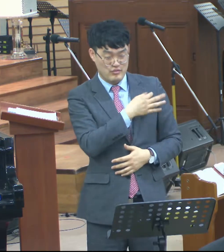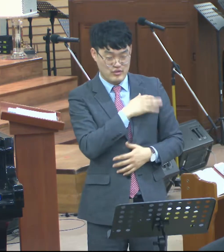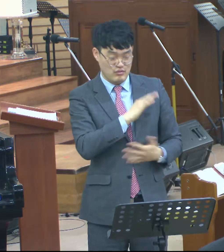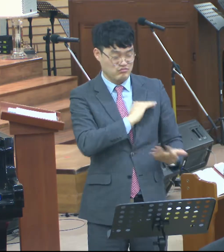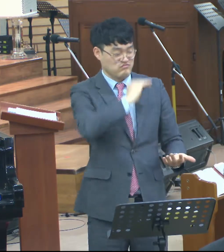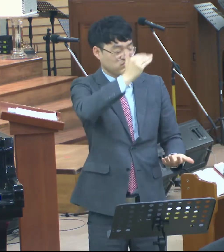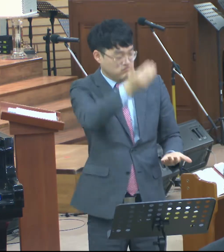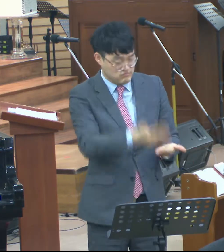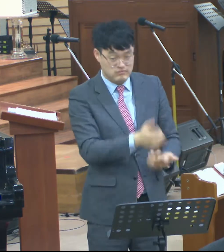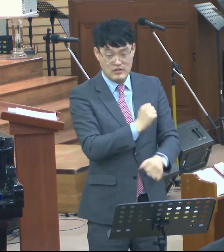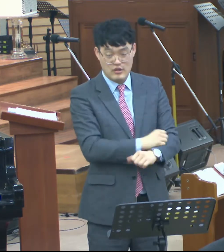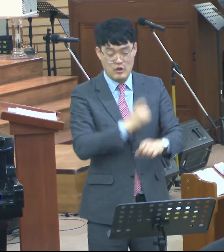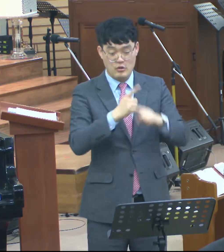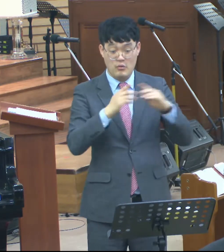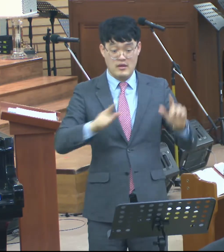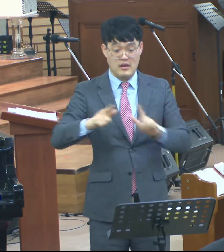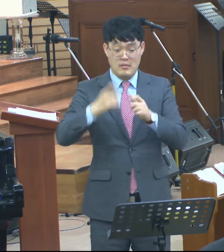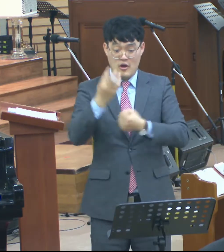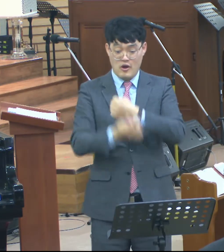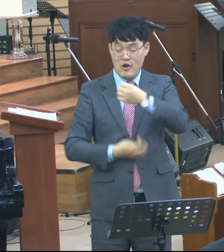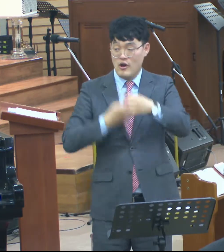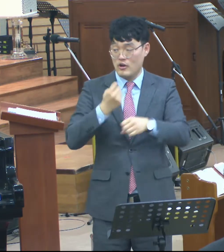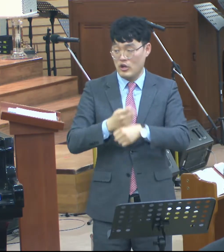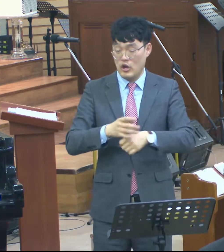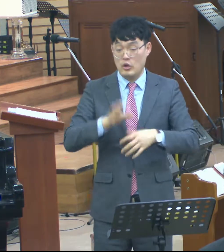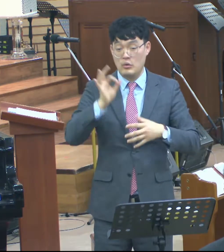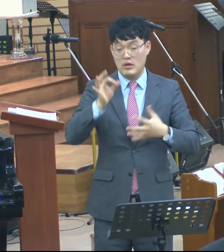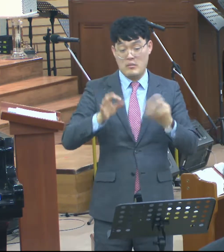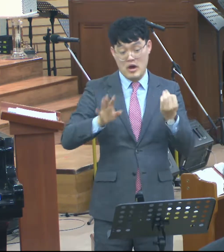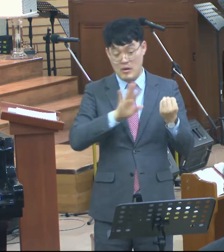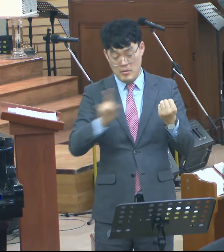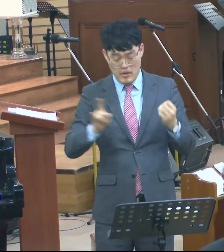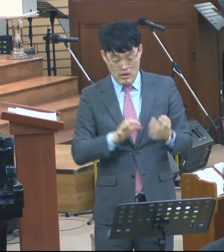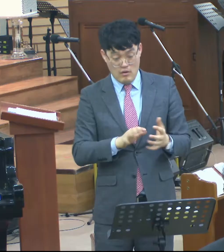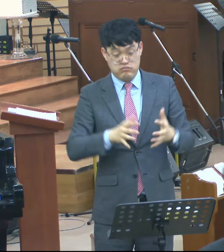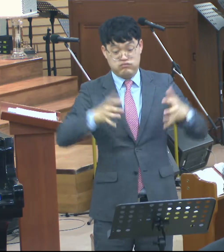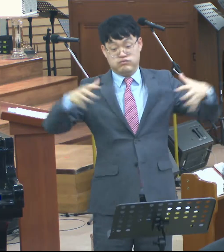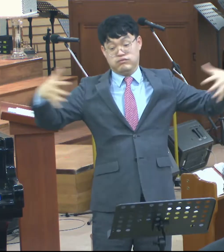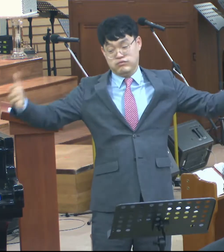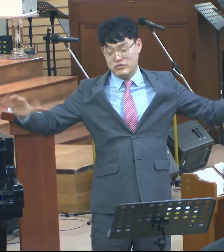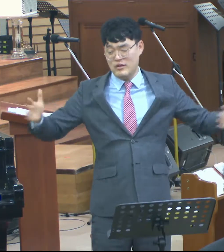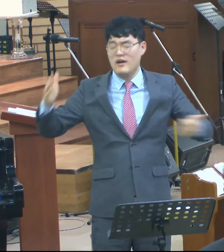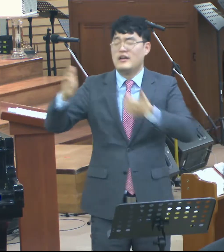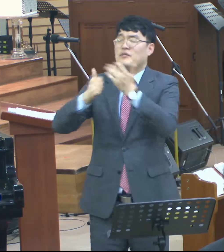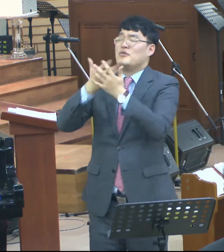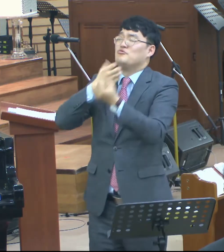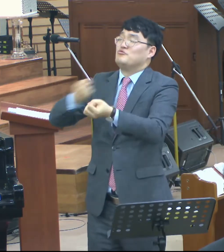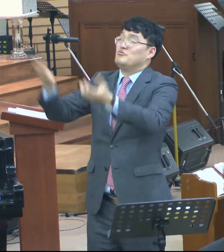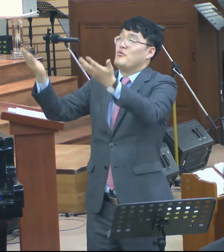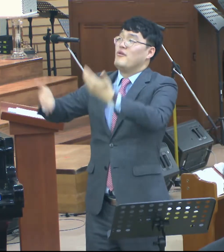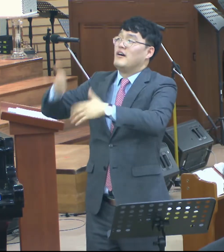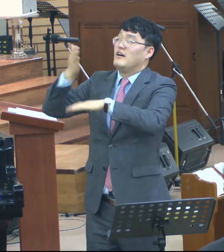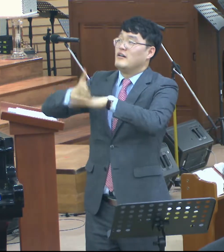교회 생활 몇 년 만에 돈이 몇 배가 늘어나는 사람들이 있고 그것을 하나님의 축복으로 여기면서 살아가는